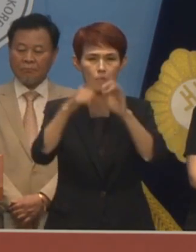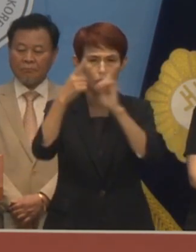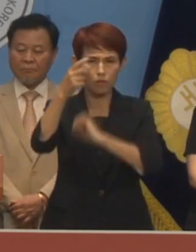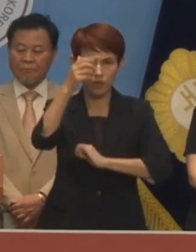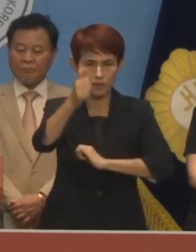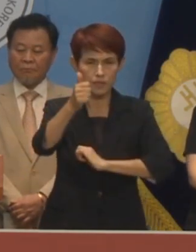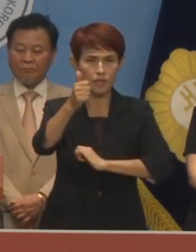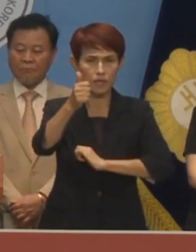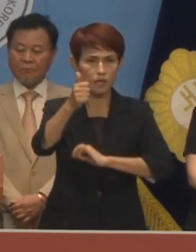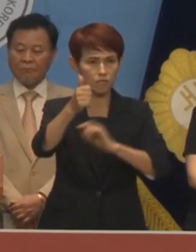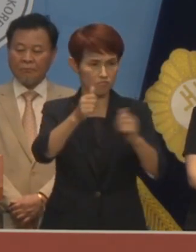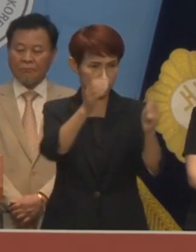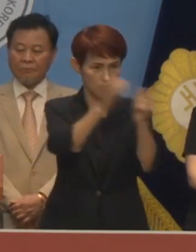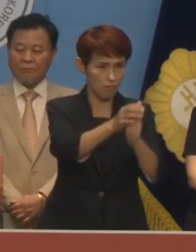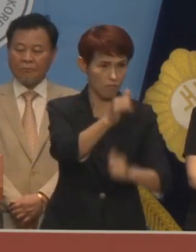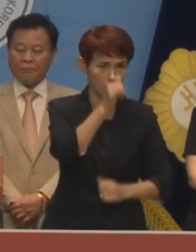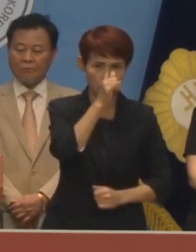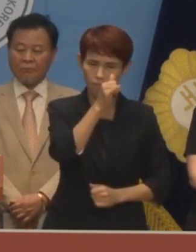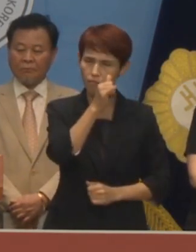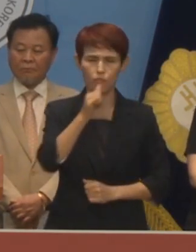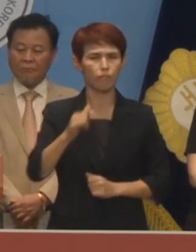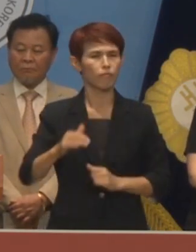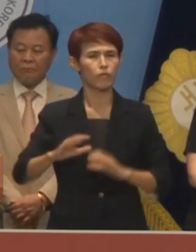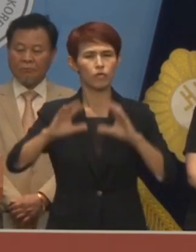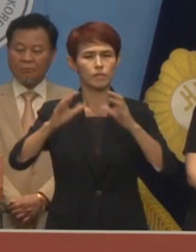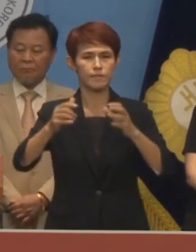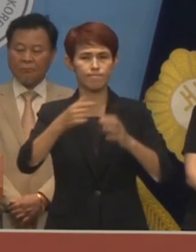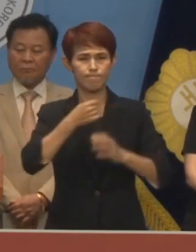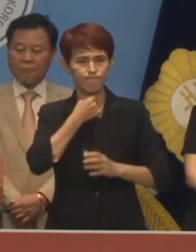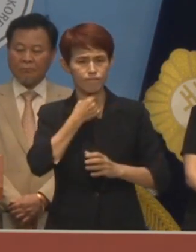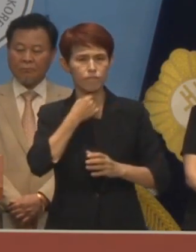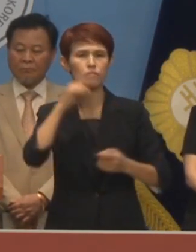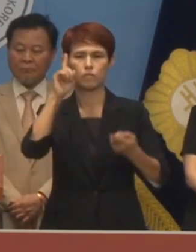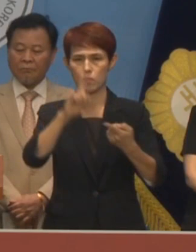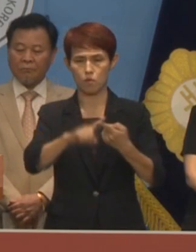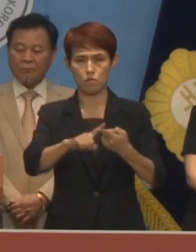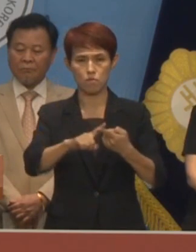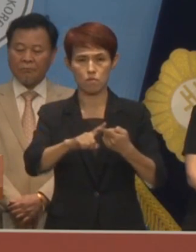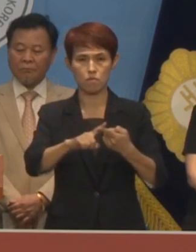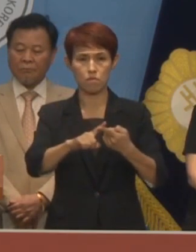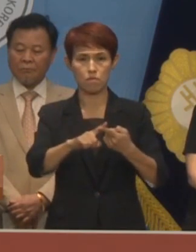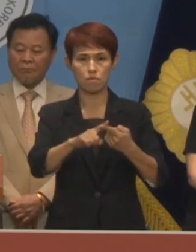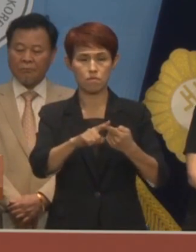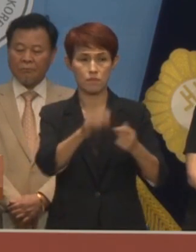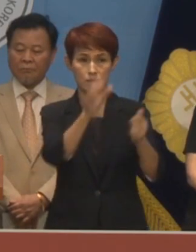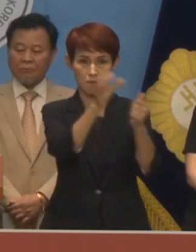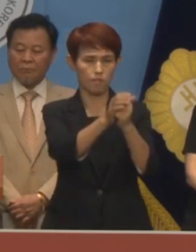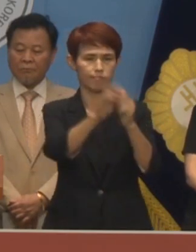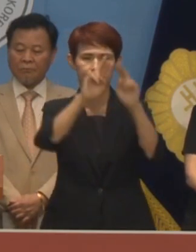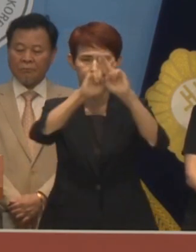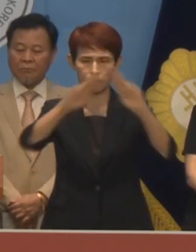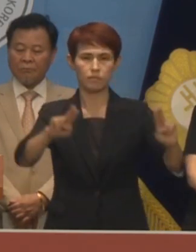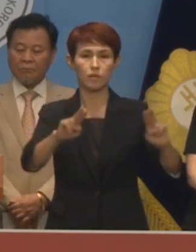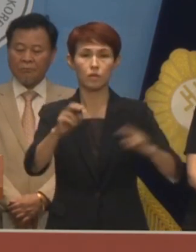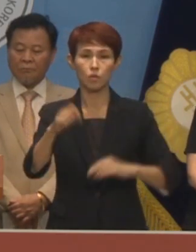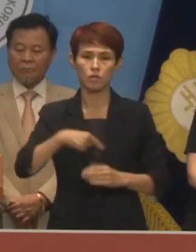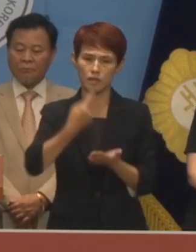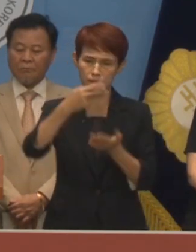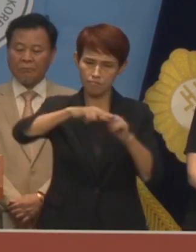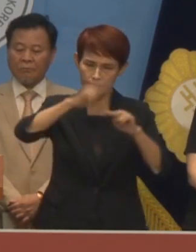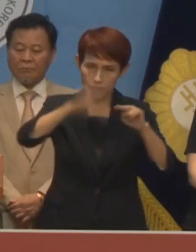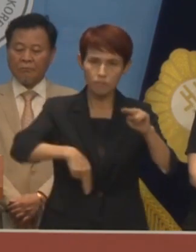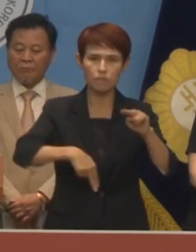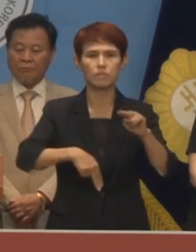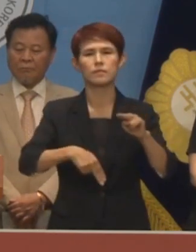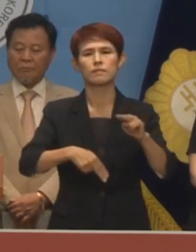독립기념관장에 대해서는 더 이상 국민의 뜻을 거스르지 말고 임명 철회를 하든지 자진 사퇴를 하든